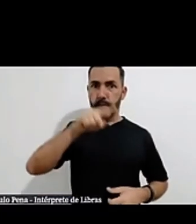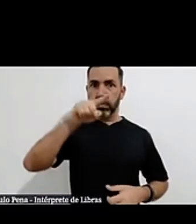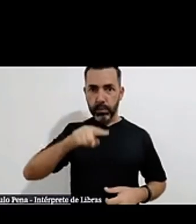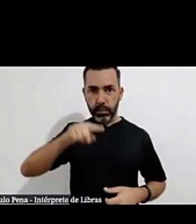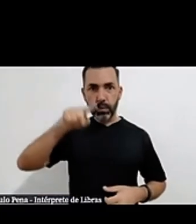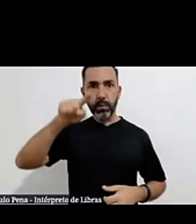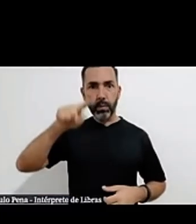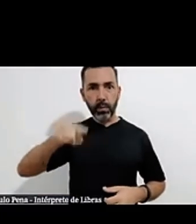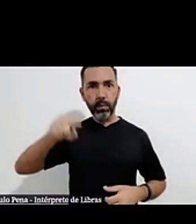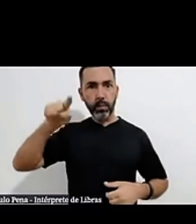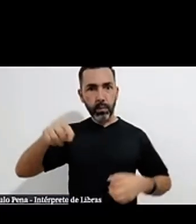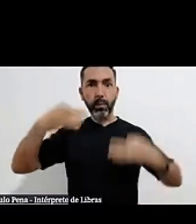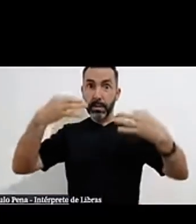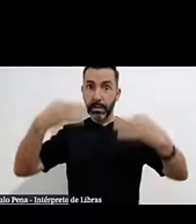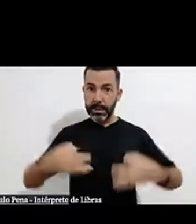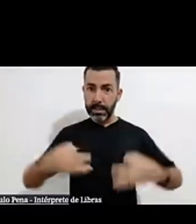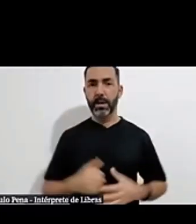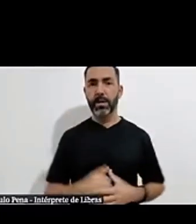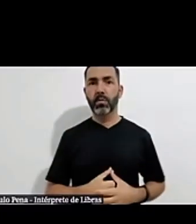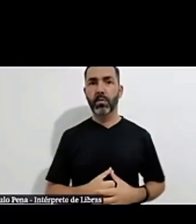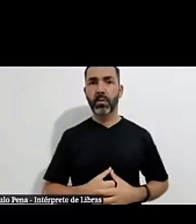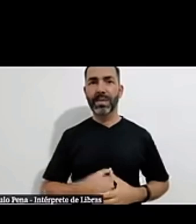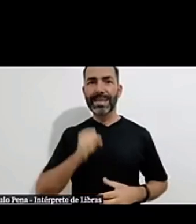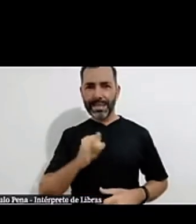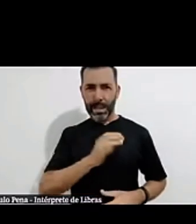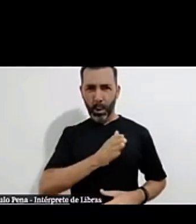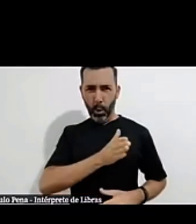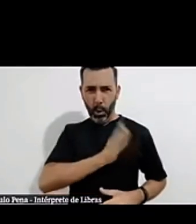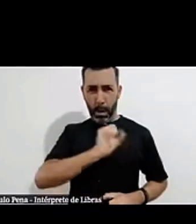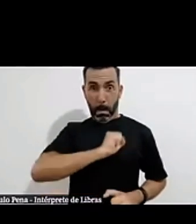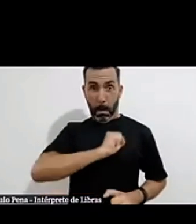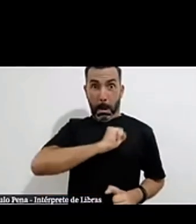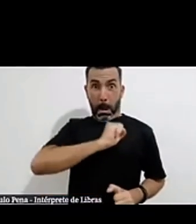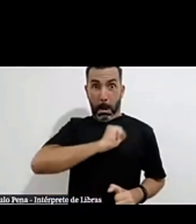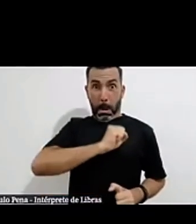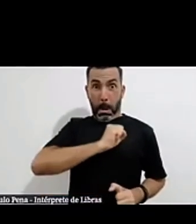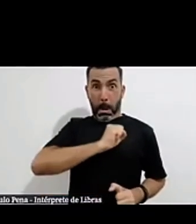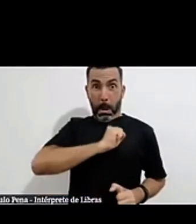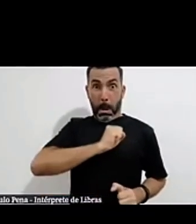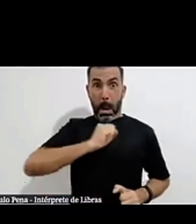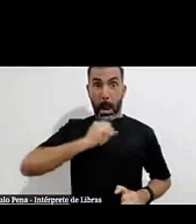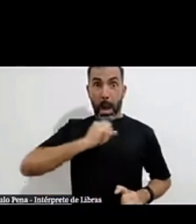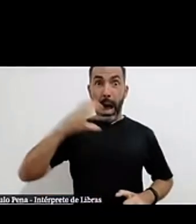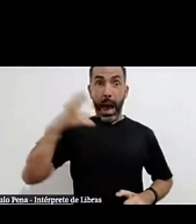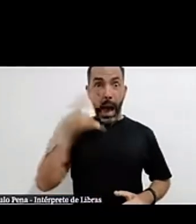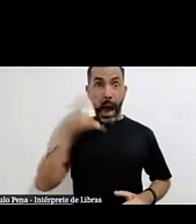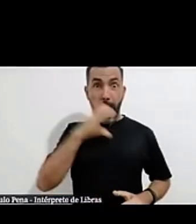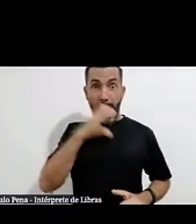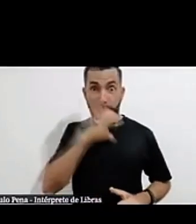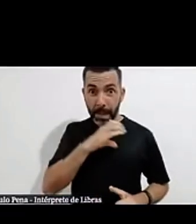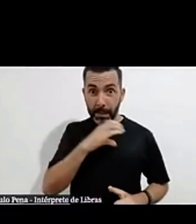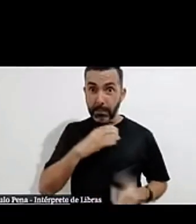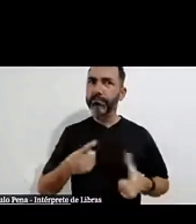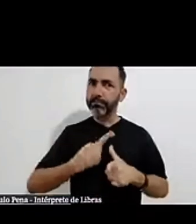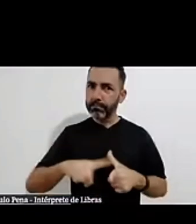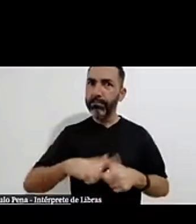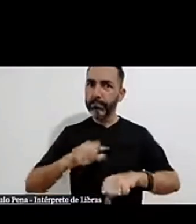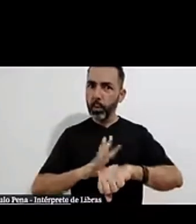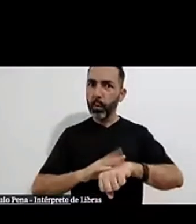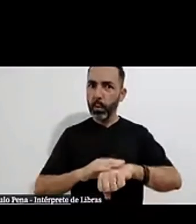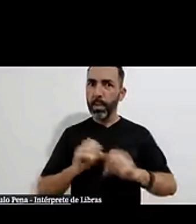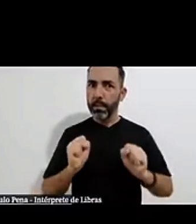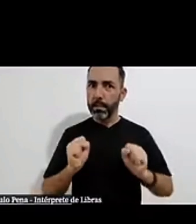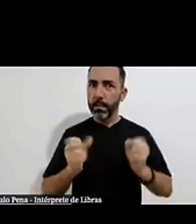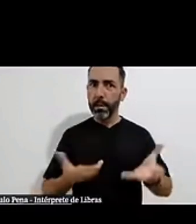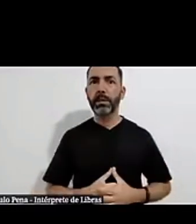órgãos sentirão os efeitos dessa desarmonia e será o fim, né, do concerto musical orgânico,